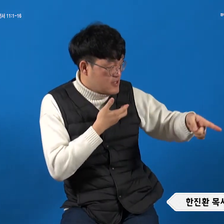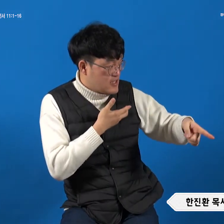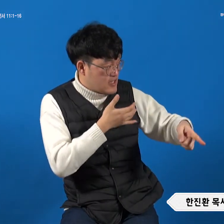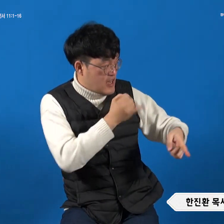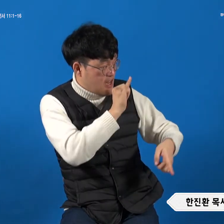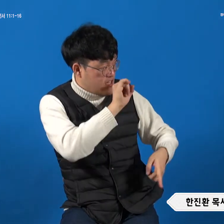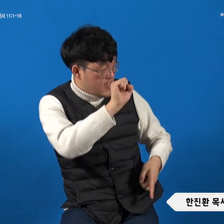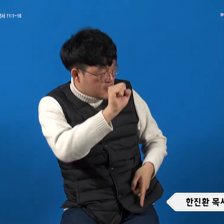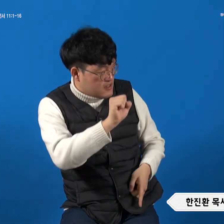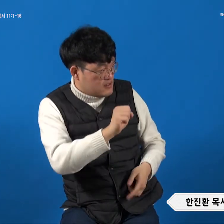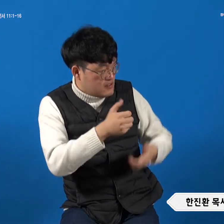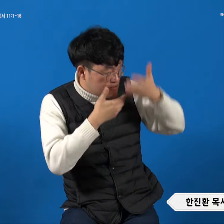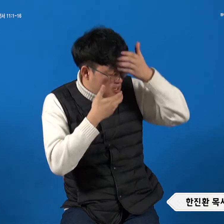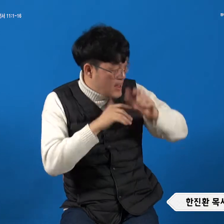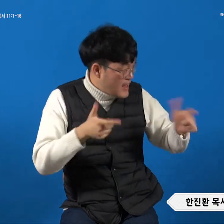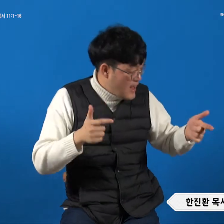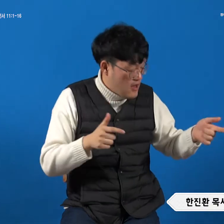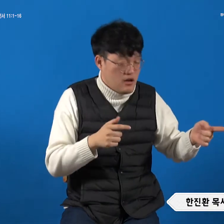오해를 받겠지요.